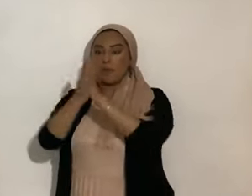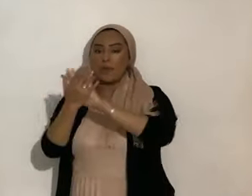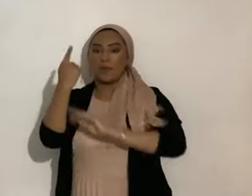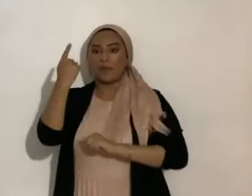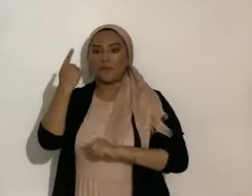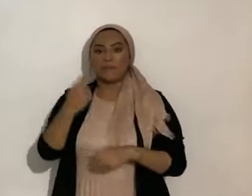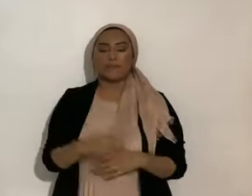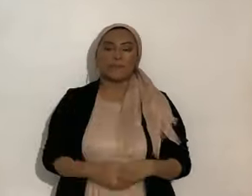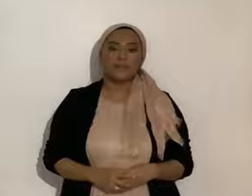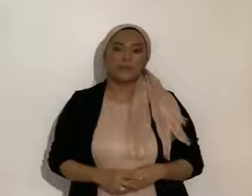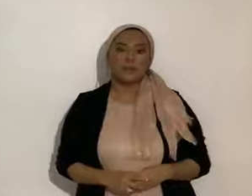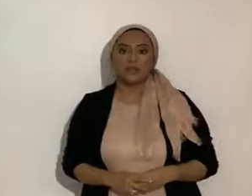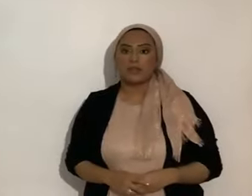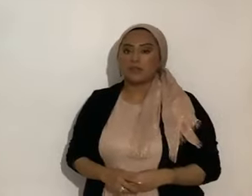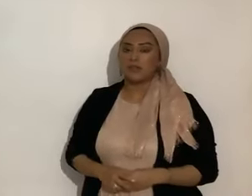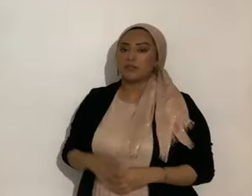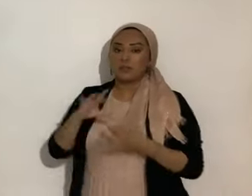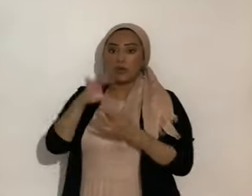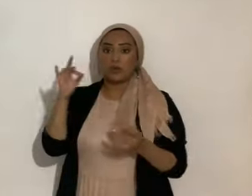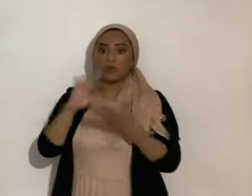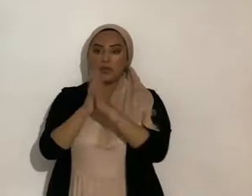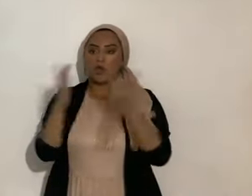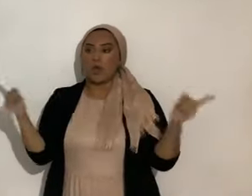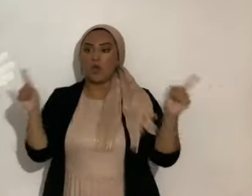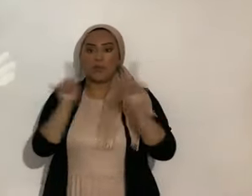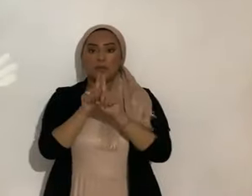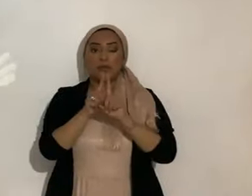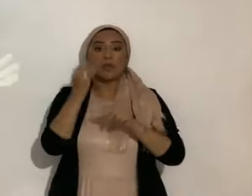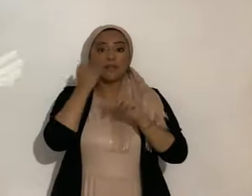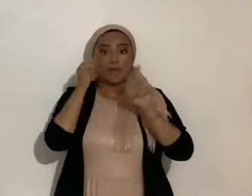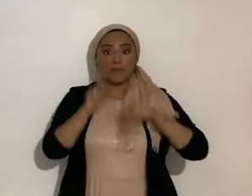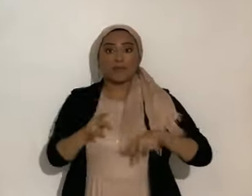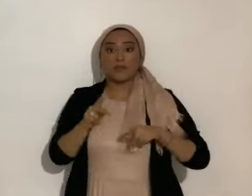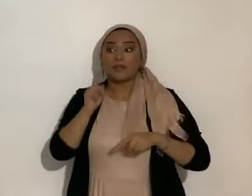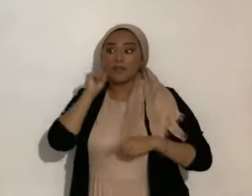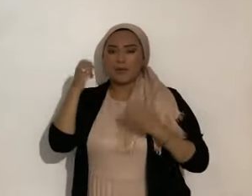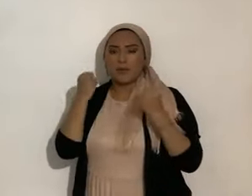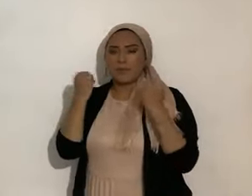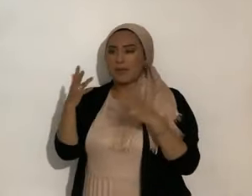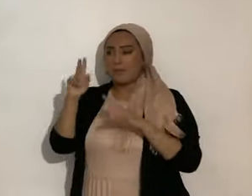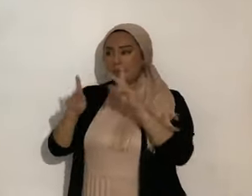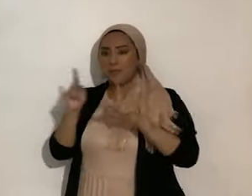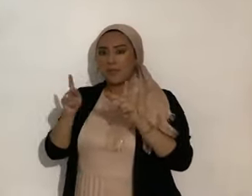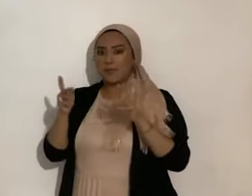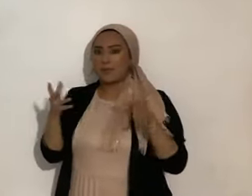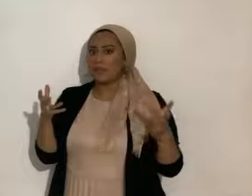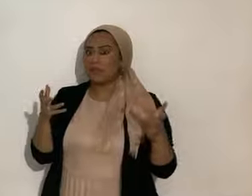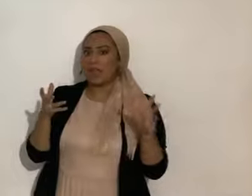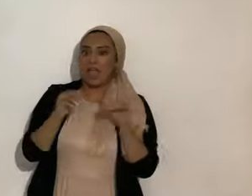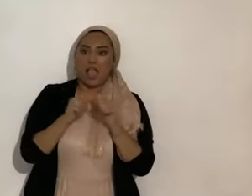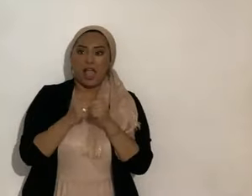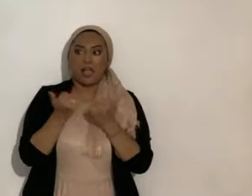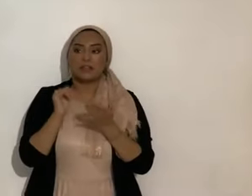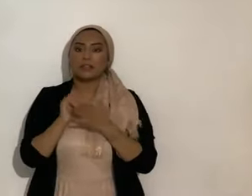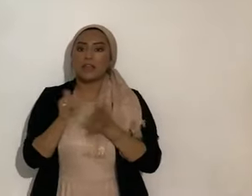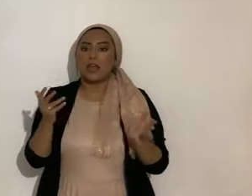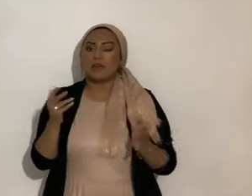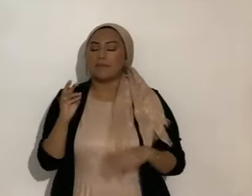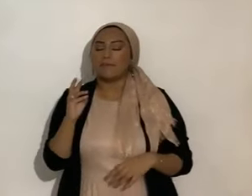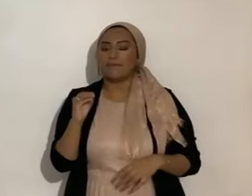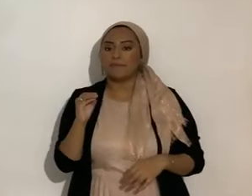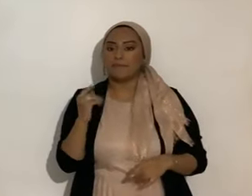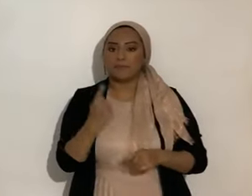Dina. Se apegan las almas. Si una persona ha tenido relaciones con 100 o 150, ¿qué será? ¿Cómo será eso?